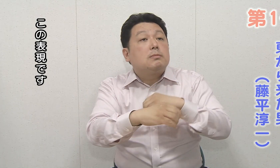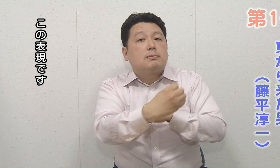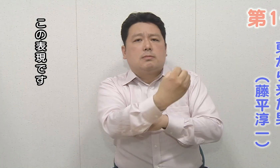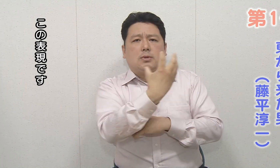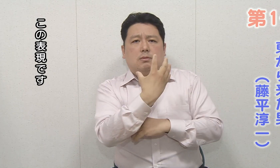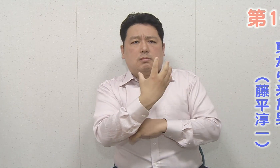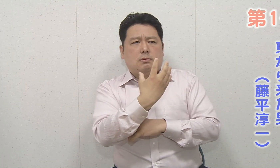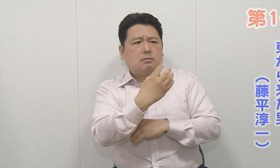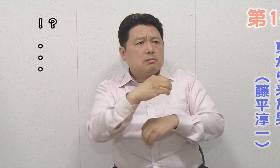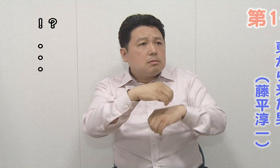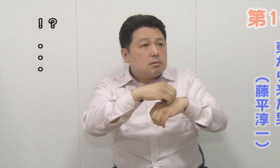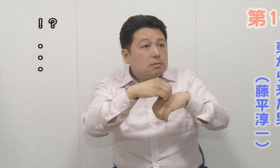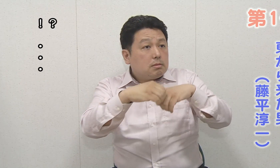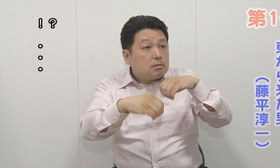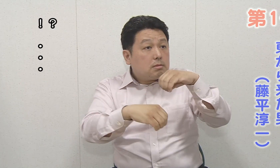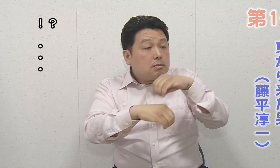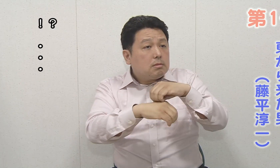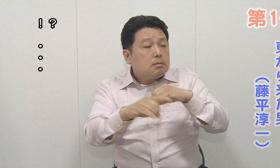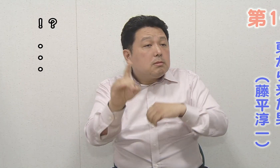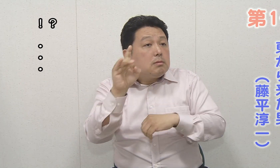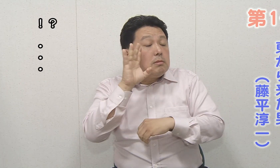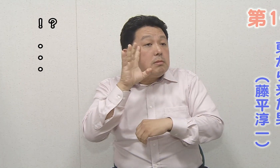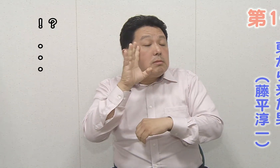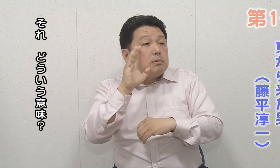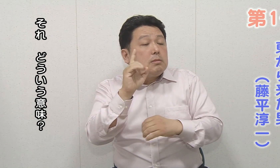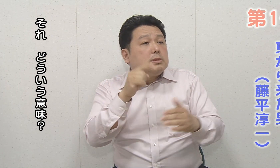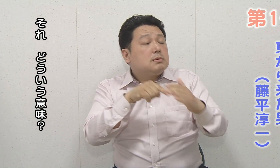この表現です。ん？